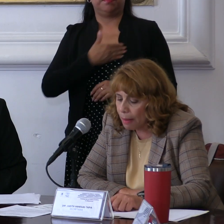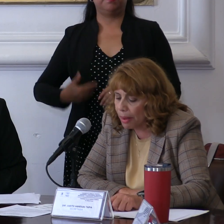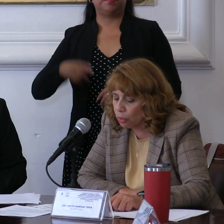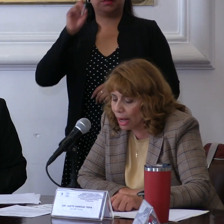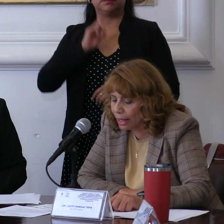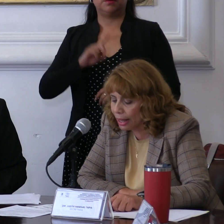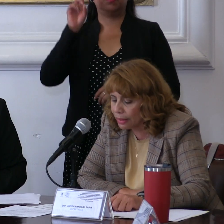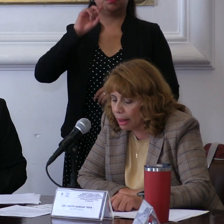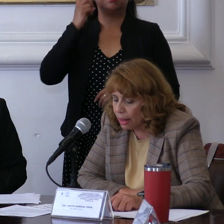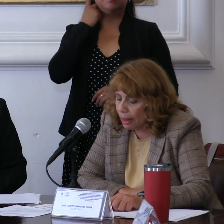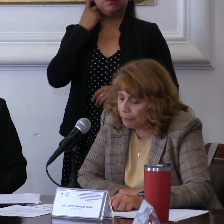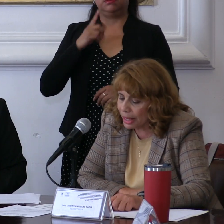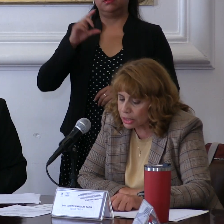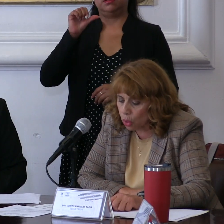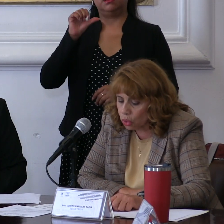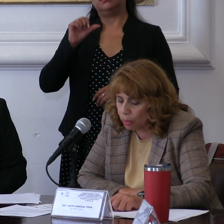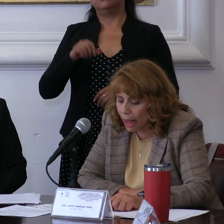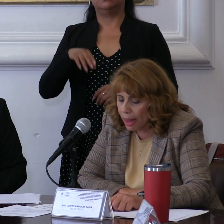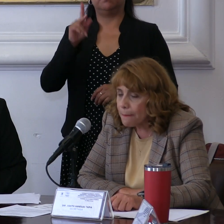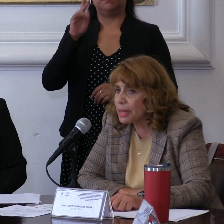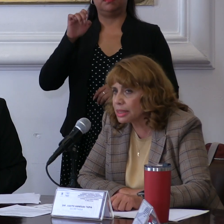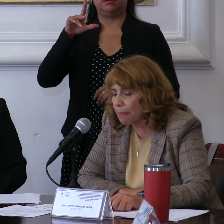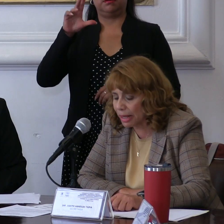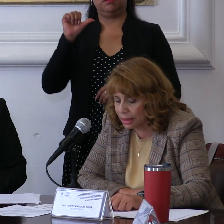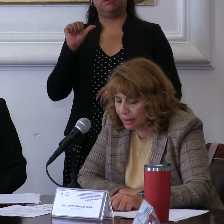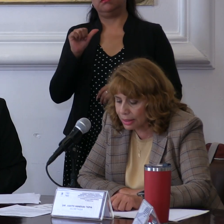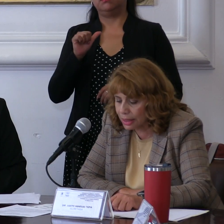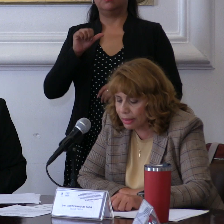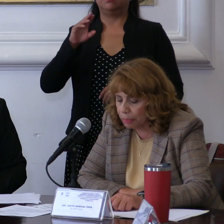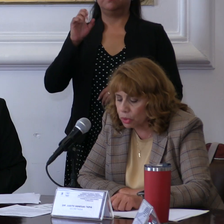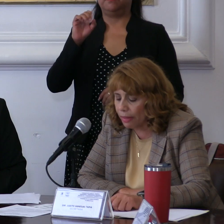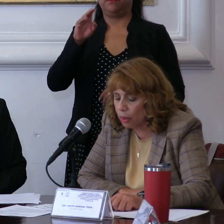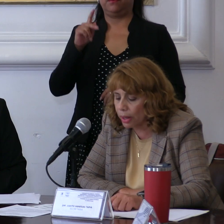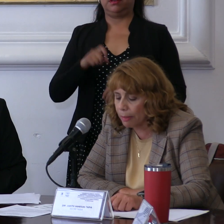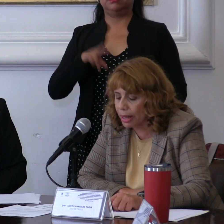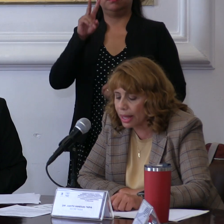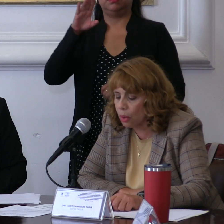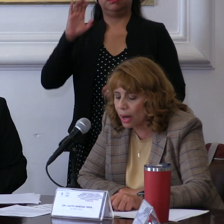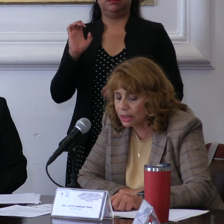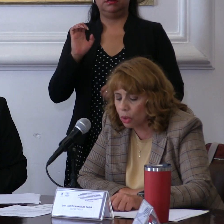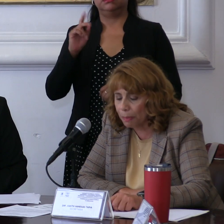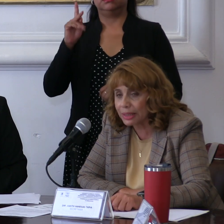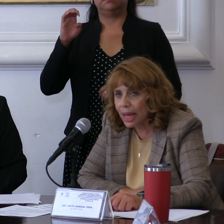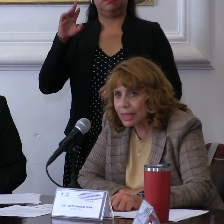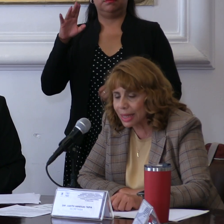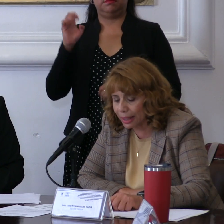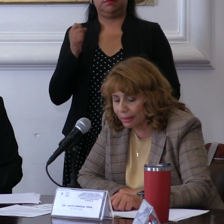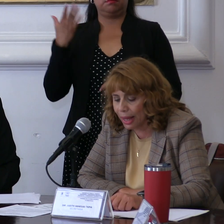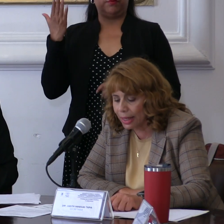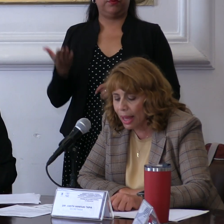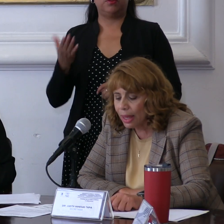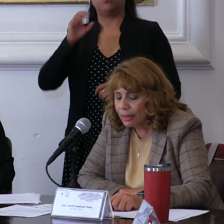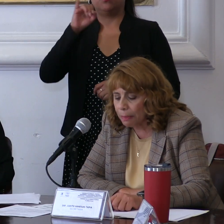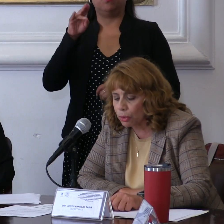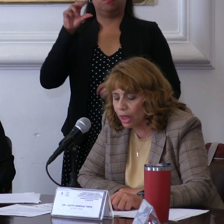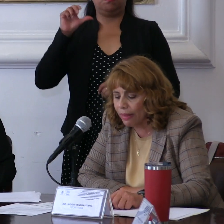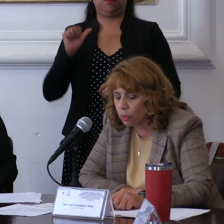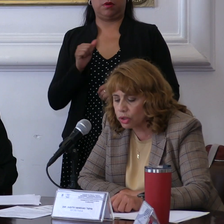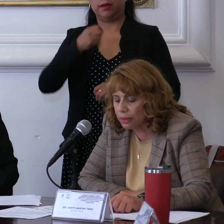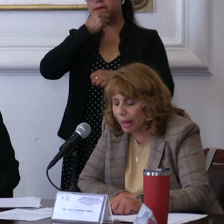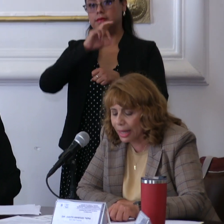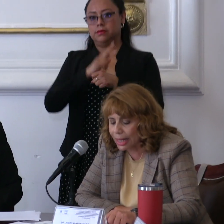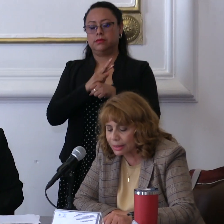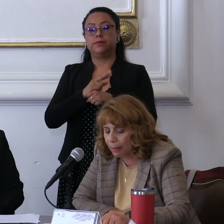diputada Paula Alejandra Pérez Córdoba. Vicepresidencia, diputada Juana María Juárez López. Secretaria,